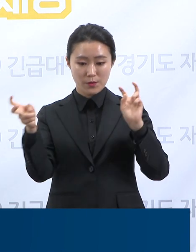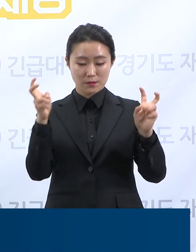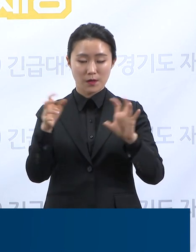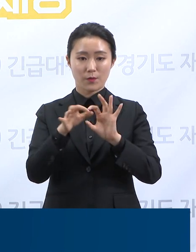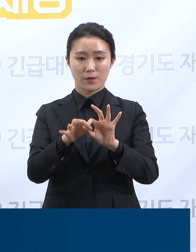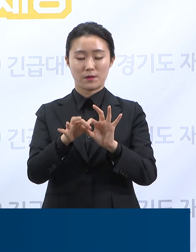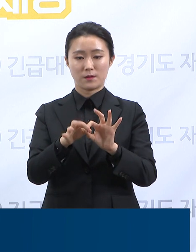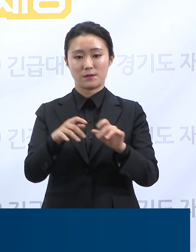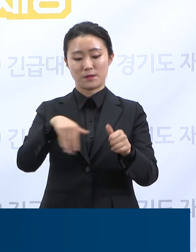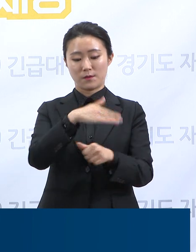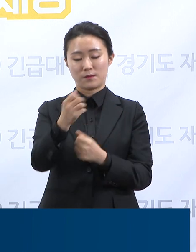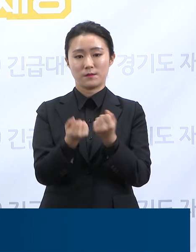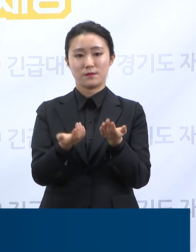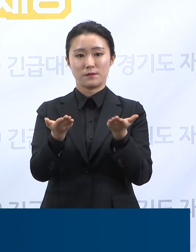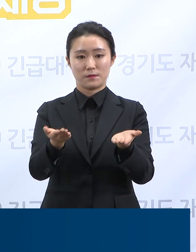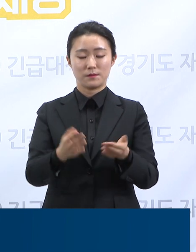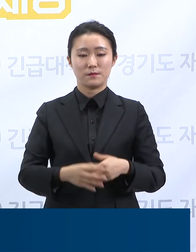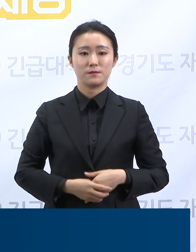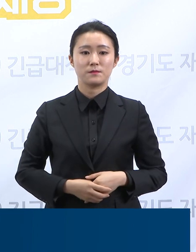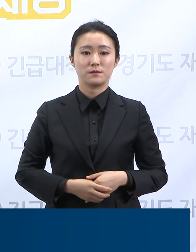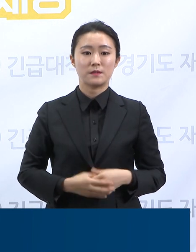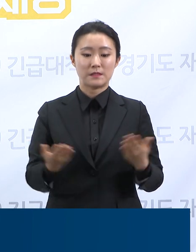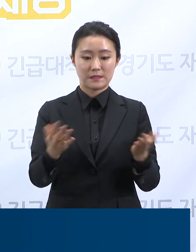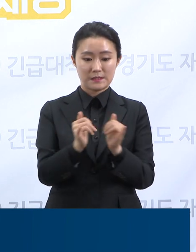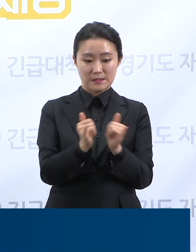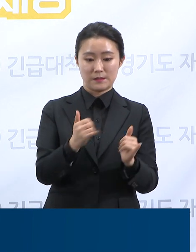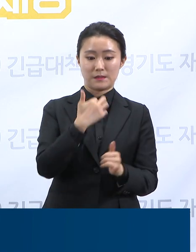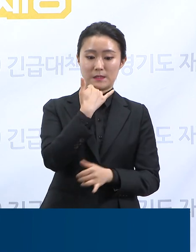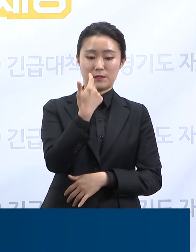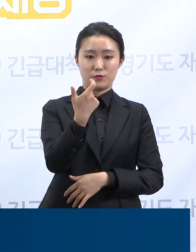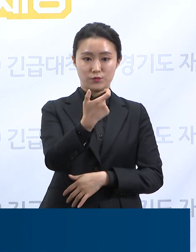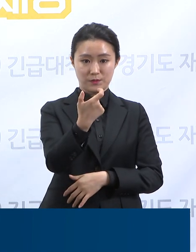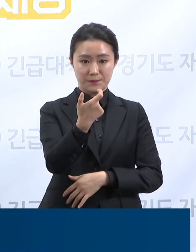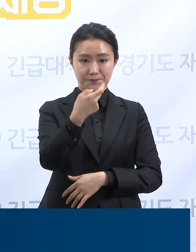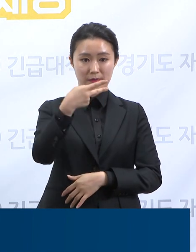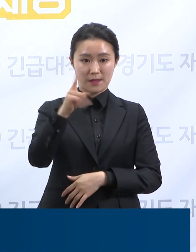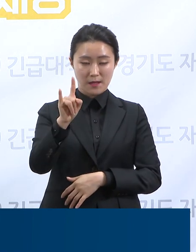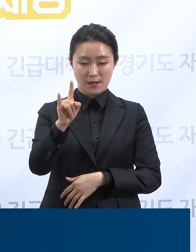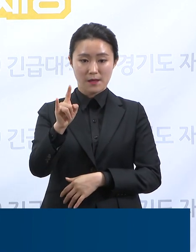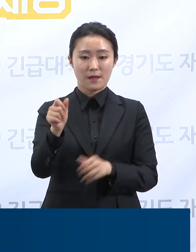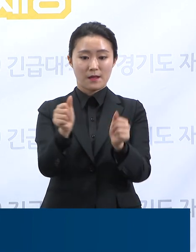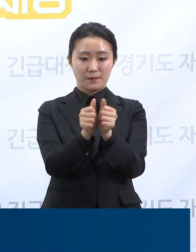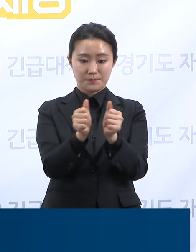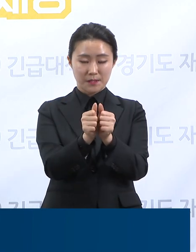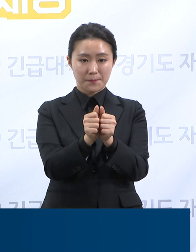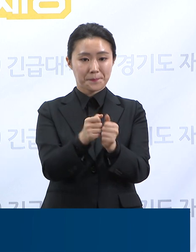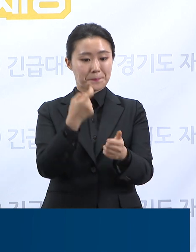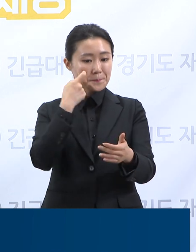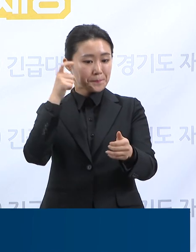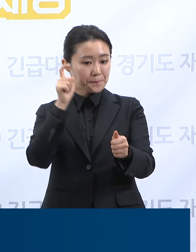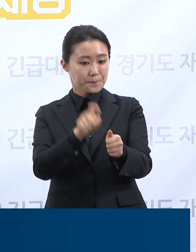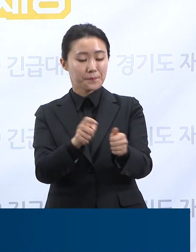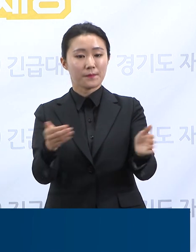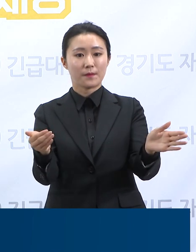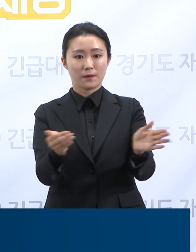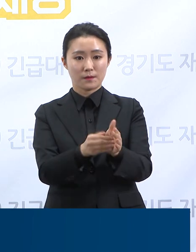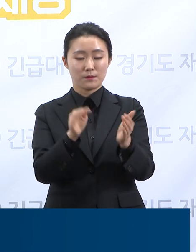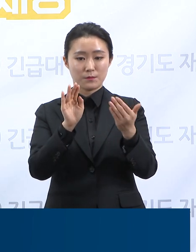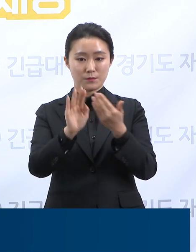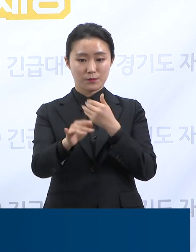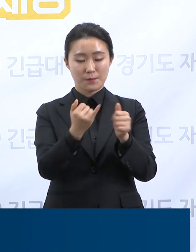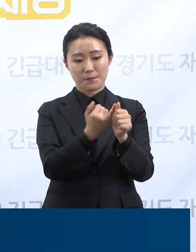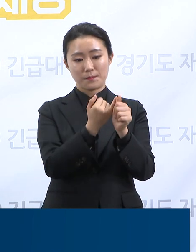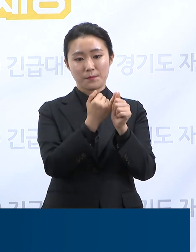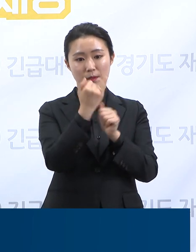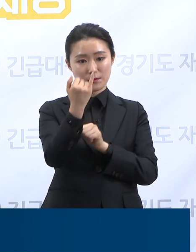의왕 롯데제과 물류센터에 근무하는 60대 남성의 첫 확진 이후 배우자와 직장 동료 등두 명이 6월 18일